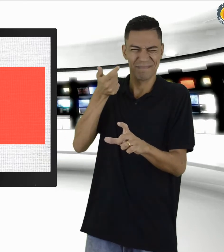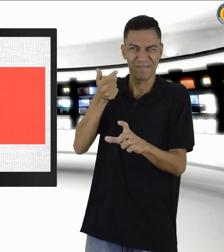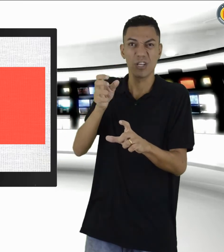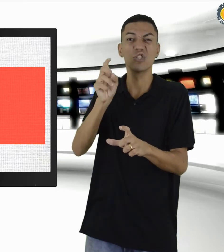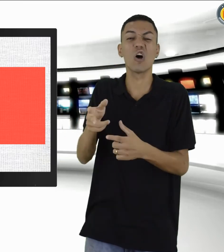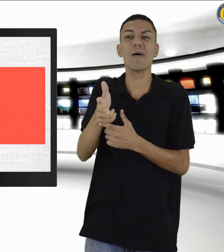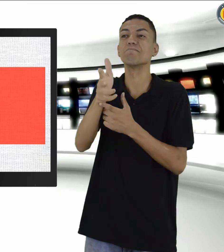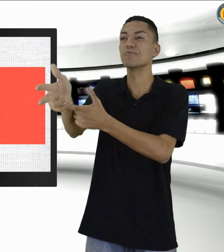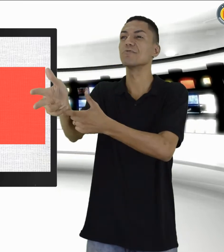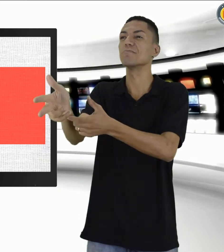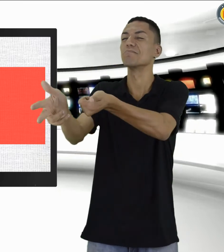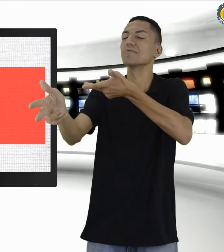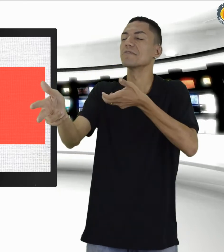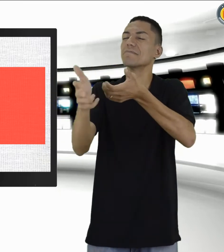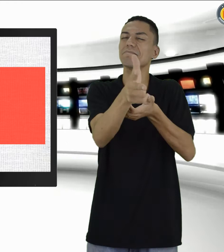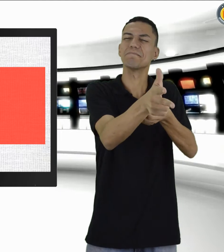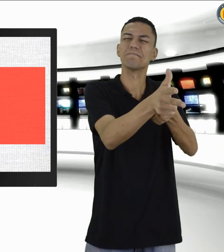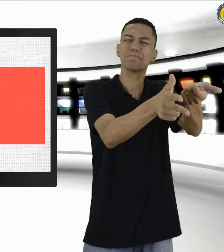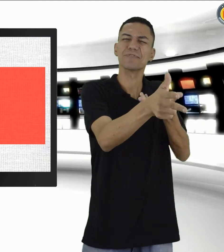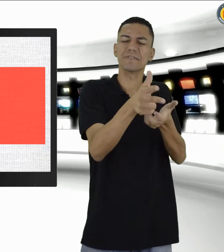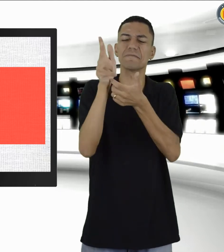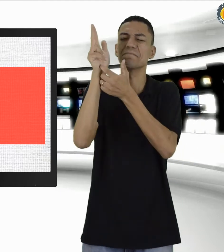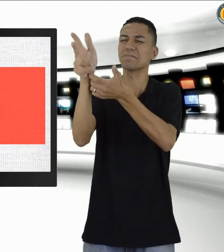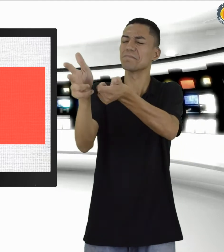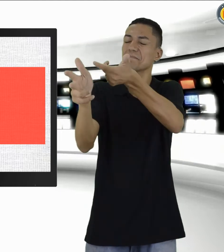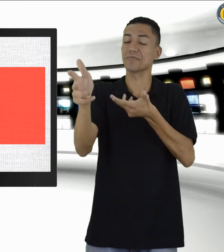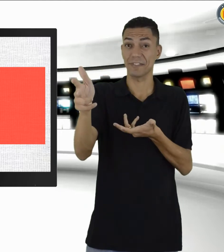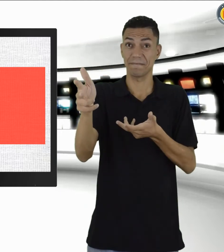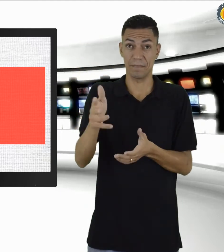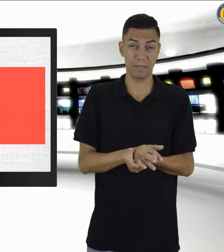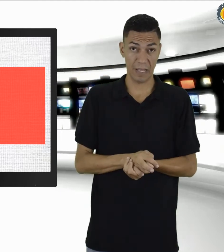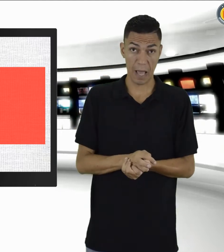Ainda em fase beta, teste, o programa é passível de erros.